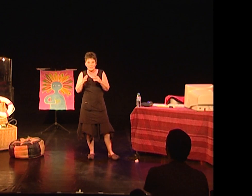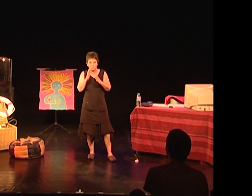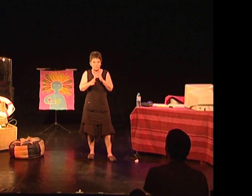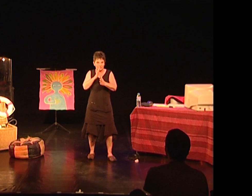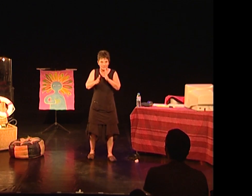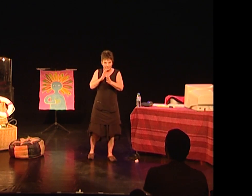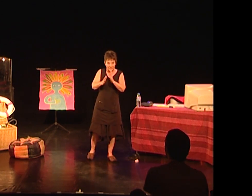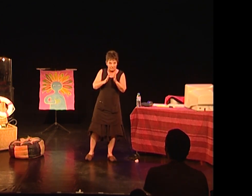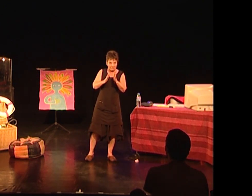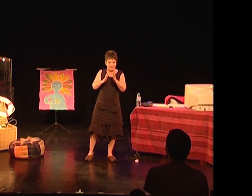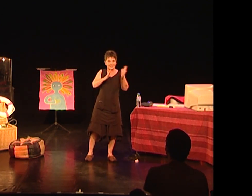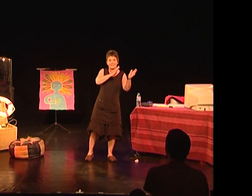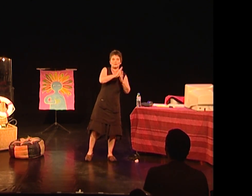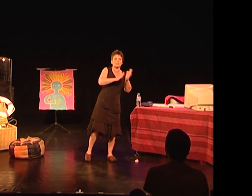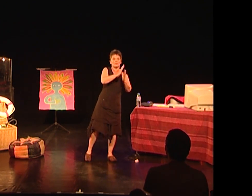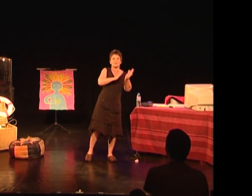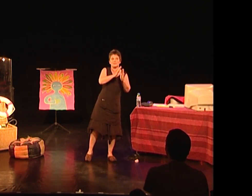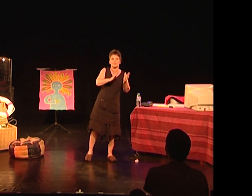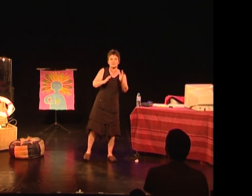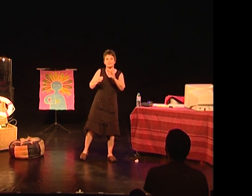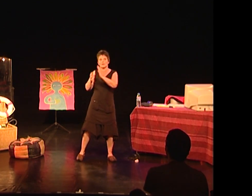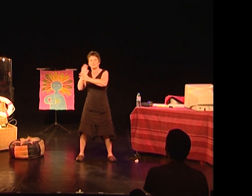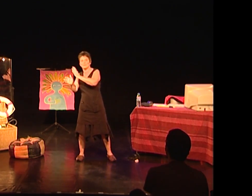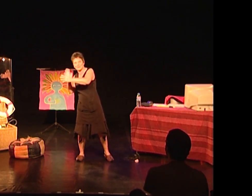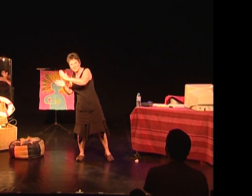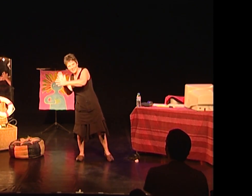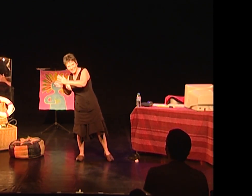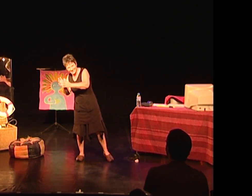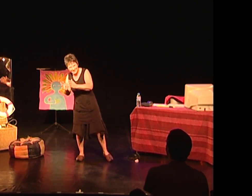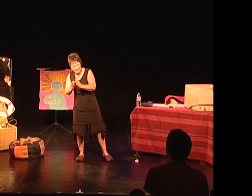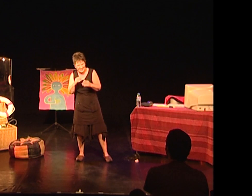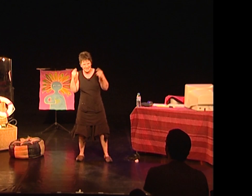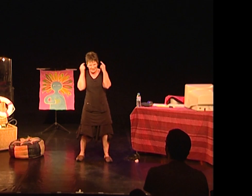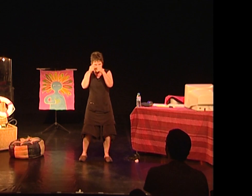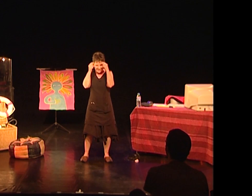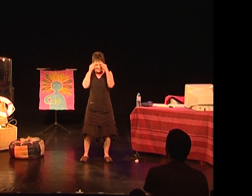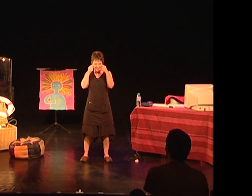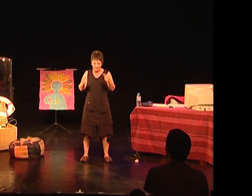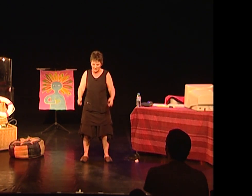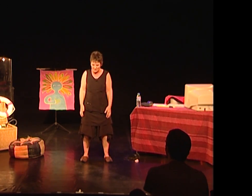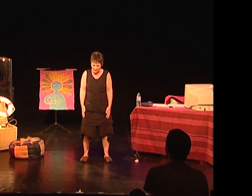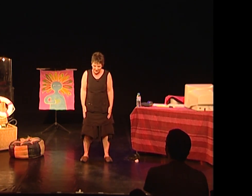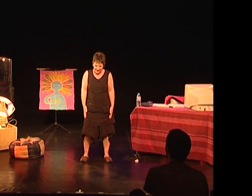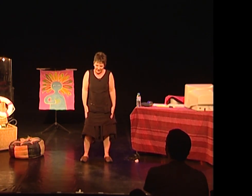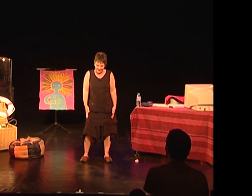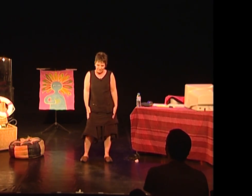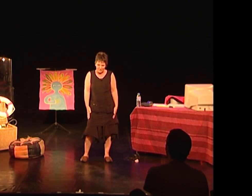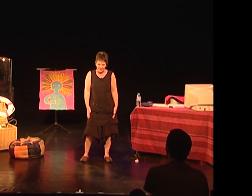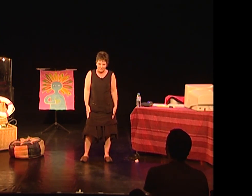Donc on serait, peut-être les garçons seraient un peu moins machos, les filles seraient un peu plus manuelles parce que la latéralisation c'est bon. Et puis on